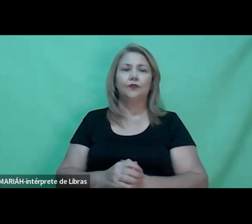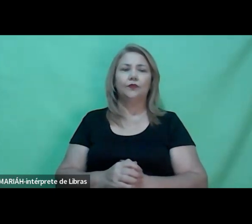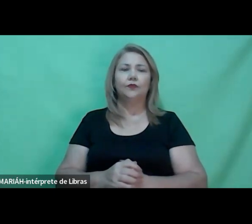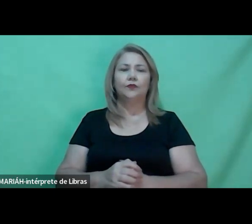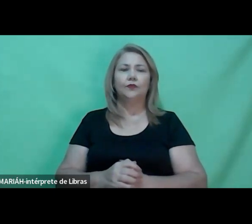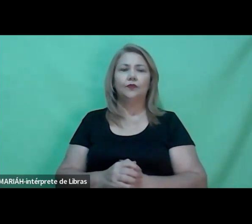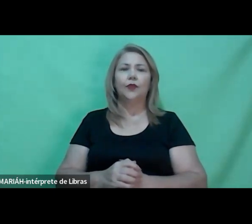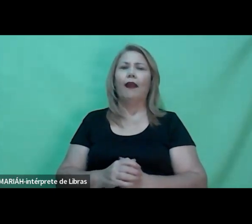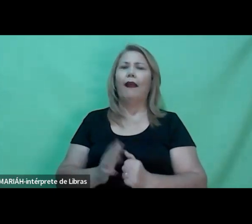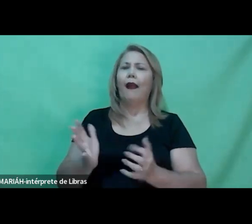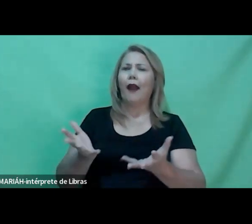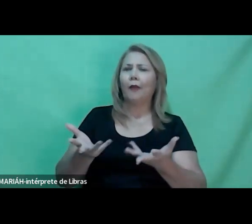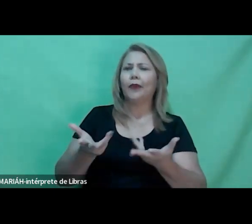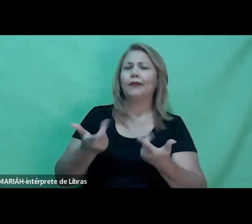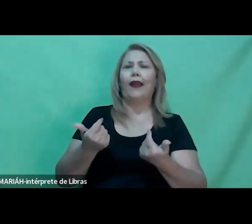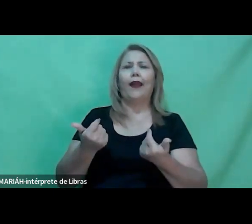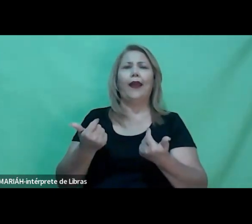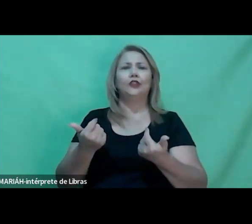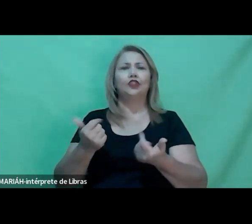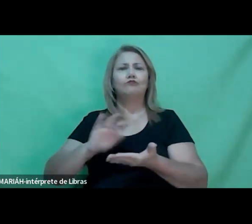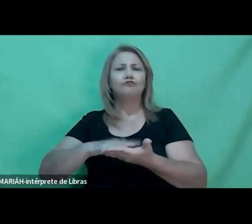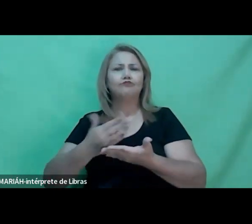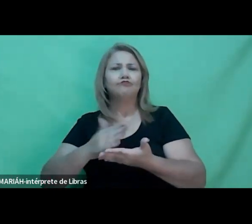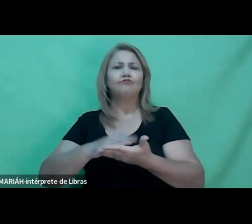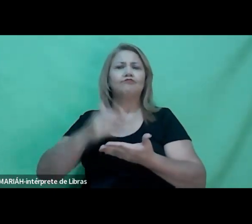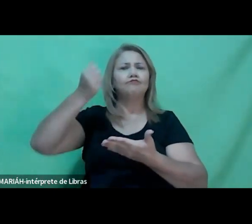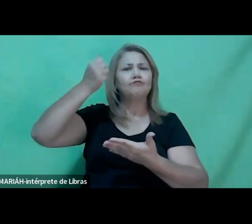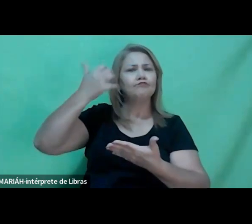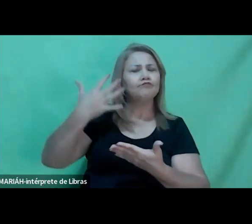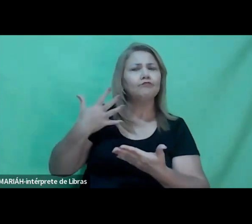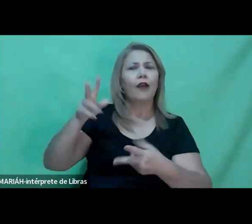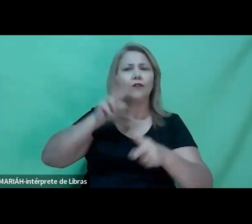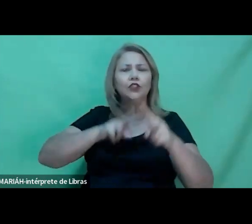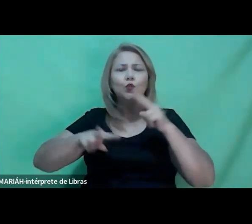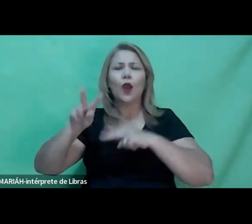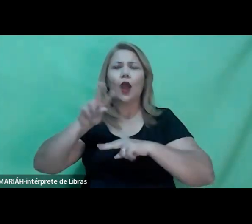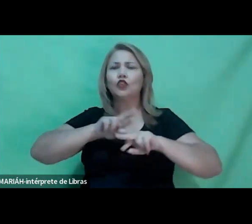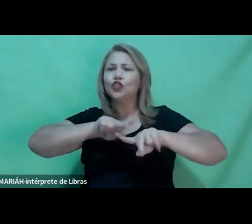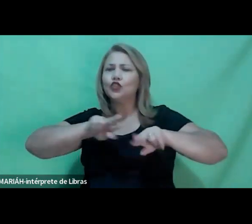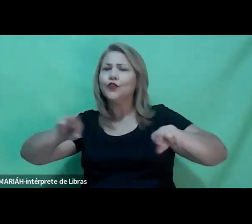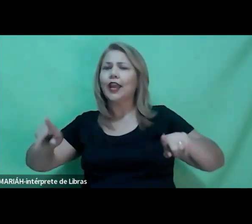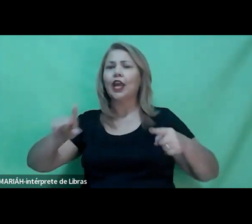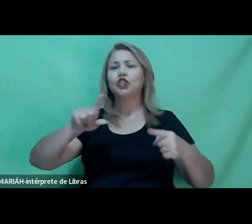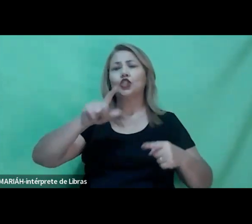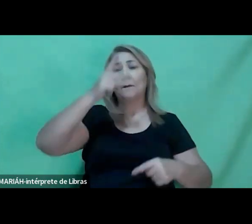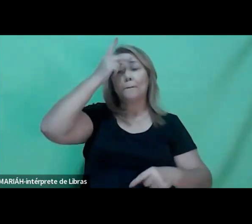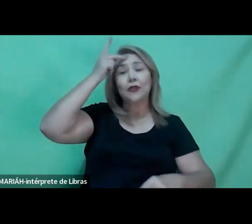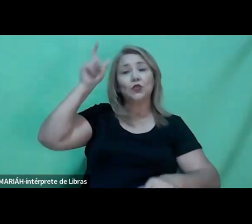habilidad para poder hacer descripción visual a diferentes personas sordociegas implica